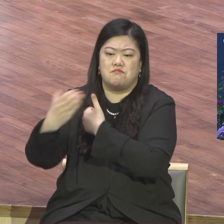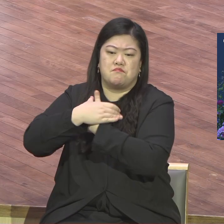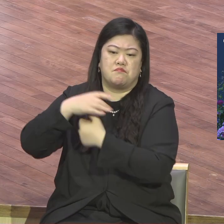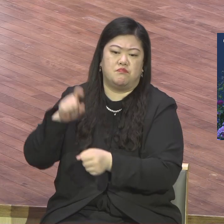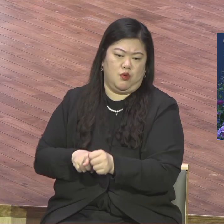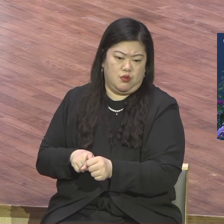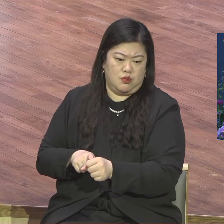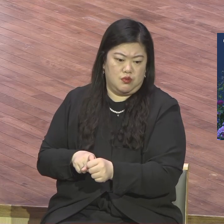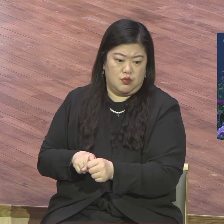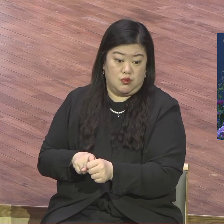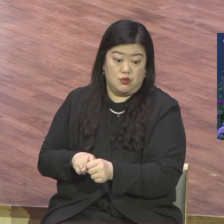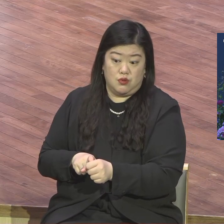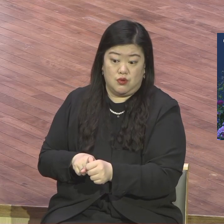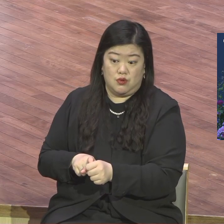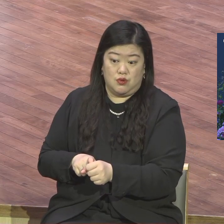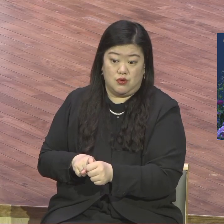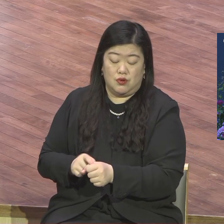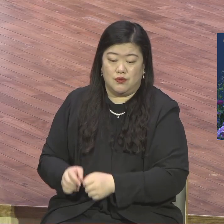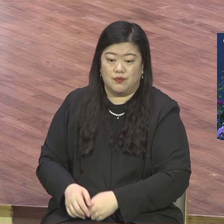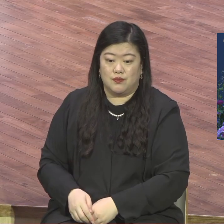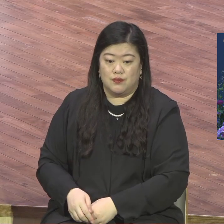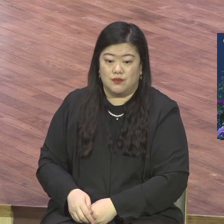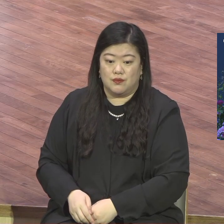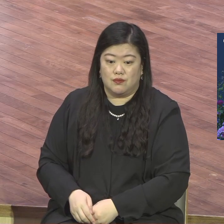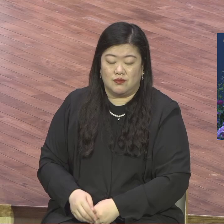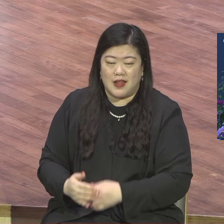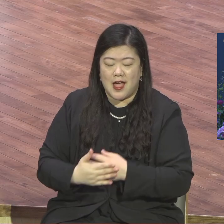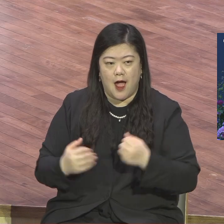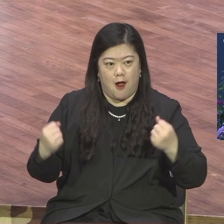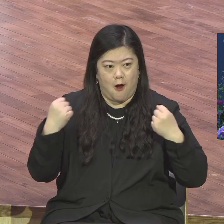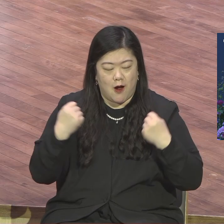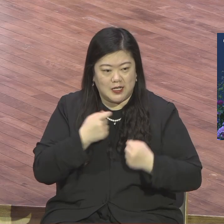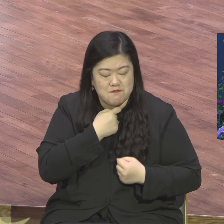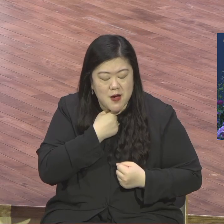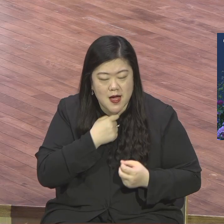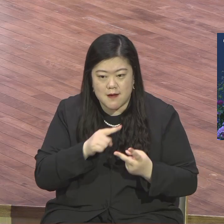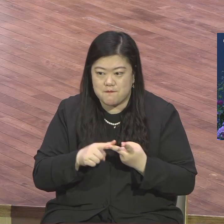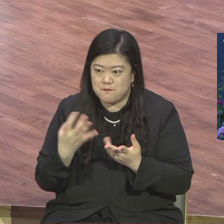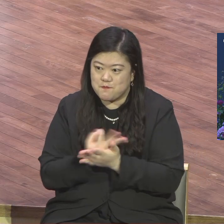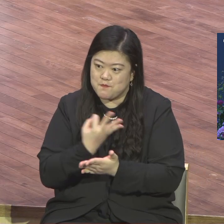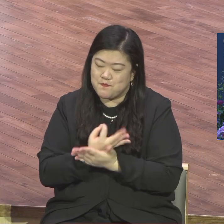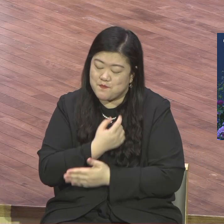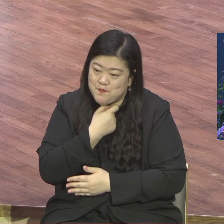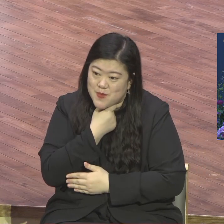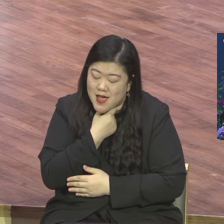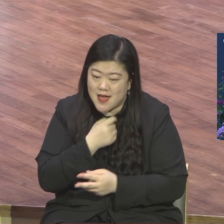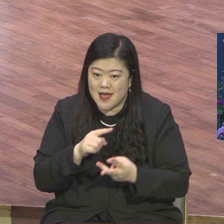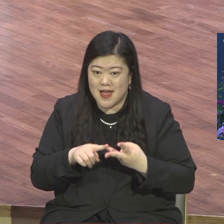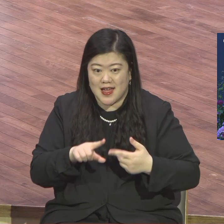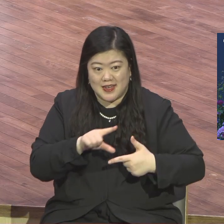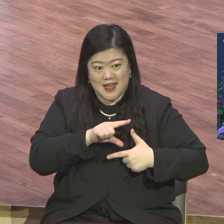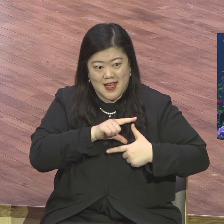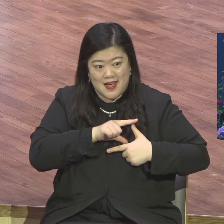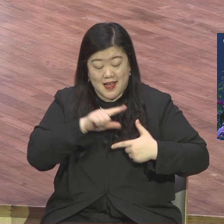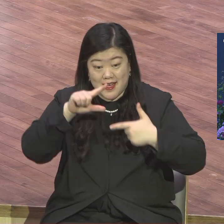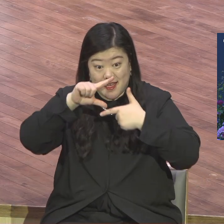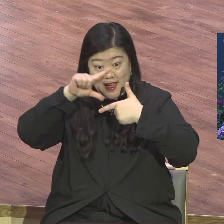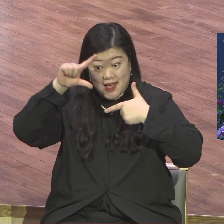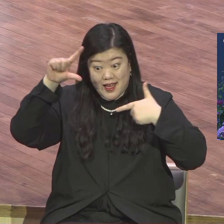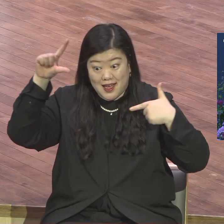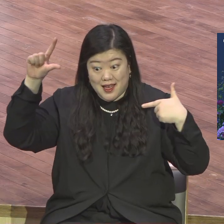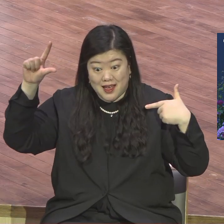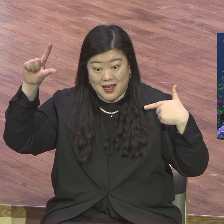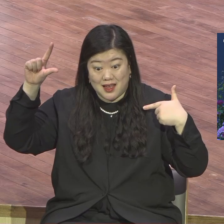기대입니다. 최고의 기대. 여러분은 돈 많이 벌고, 여러분은 건강하고, 여러분 출시하고, 여러분 이름이 나타나기를 기뻐하기 위해